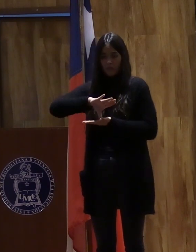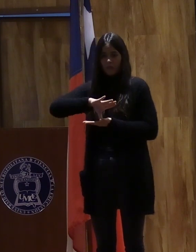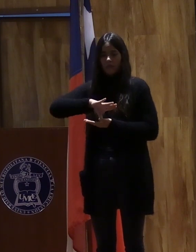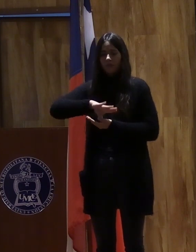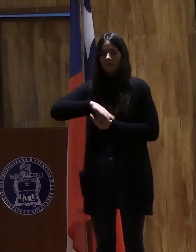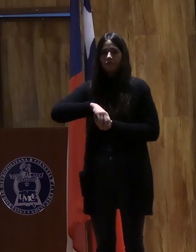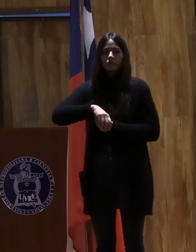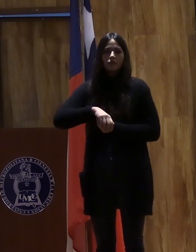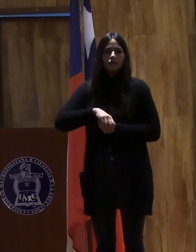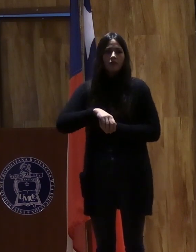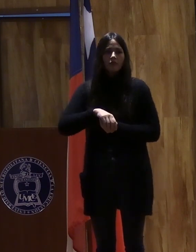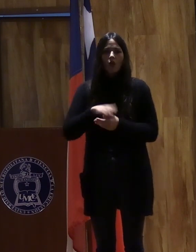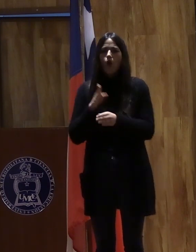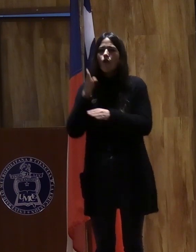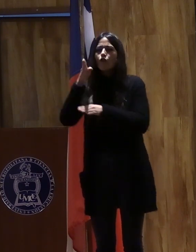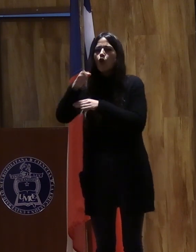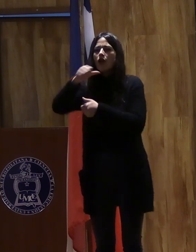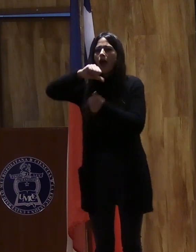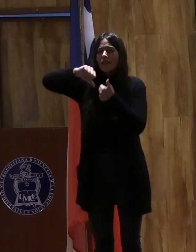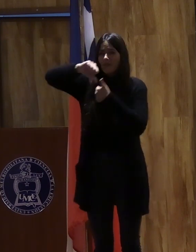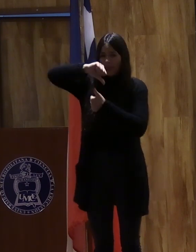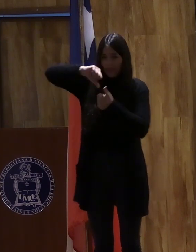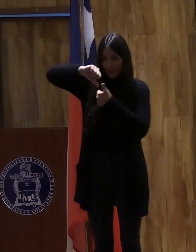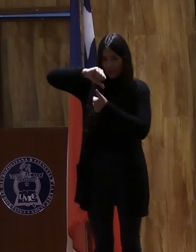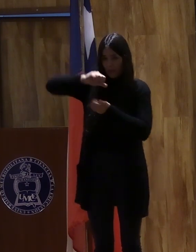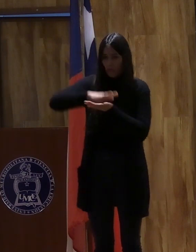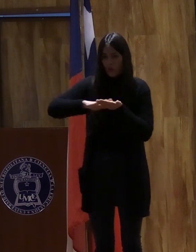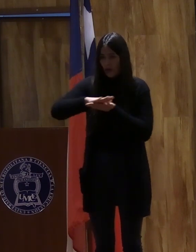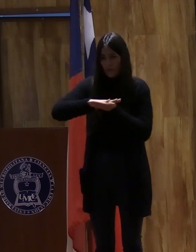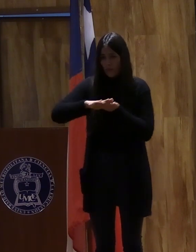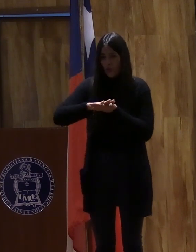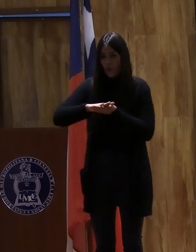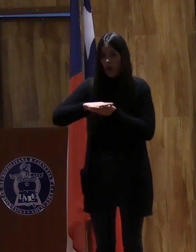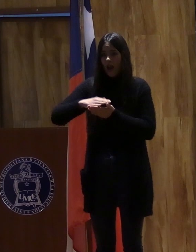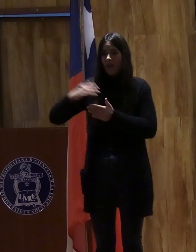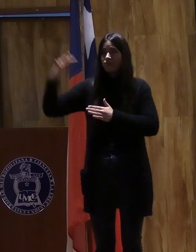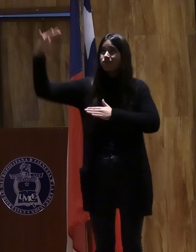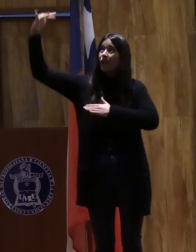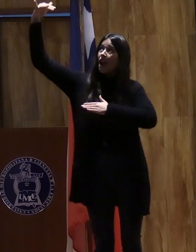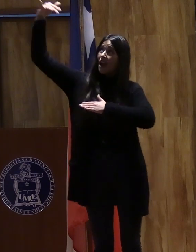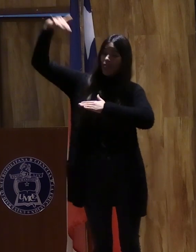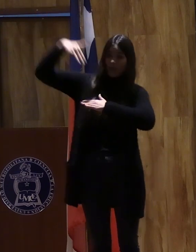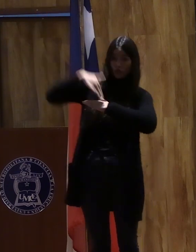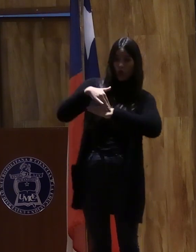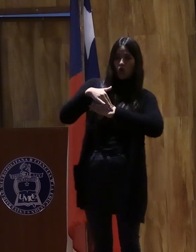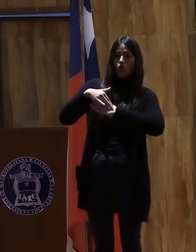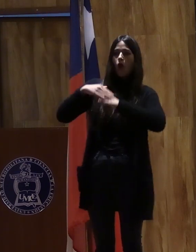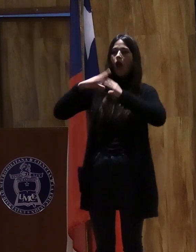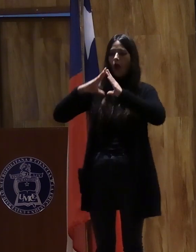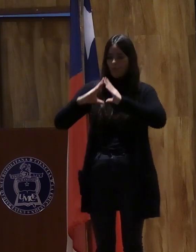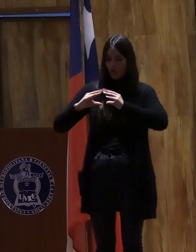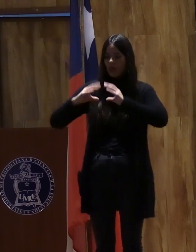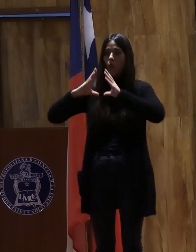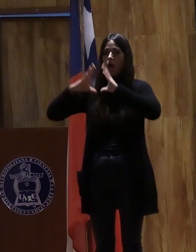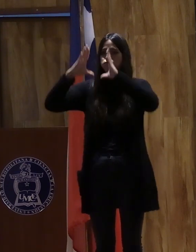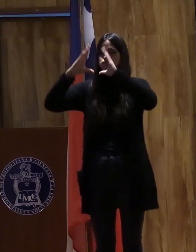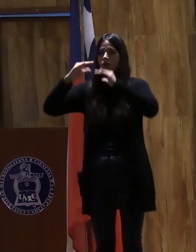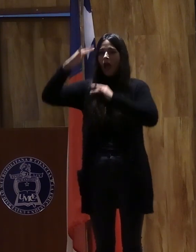o si uno se va, no sé, al Caribe, la radiación queda mucho más amortiguada por la